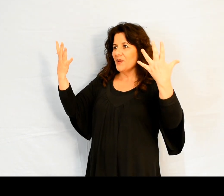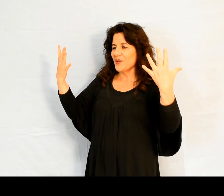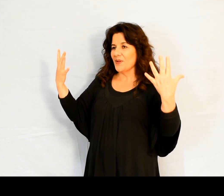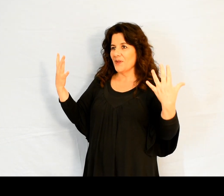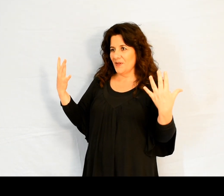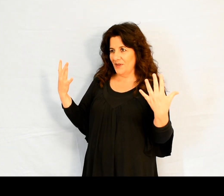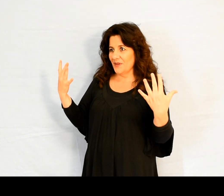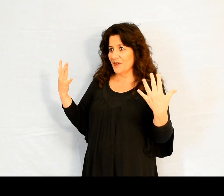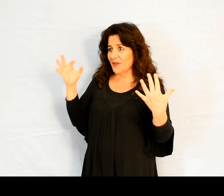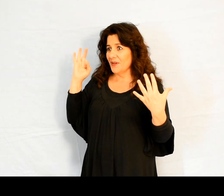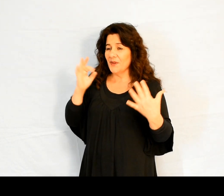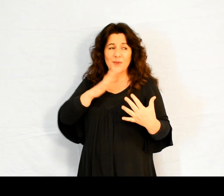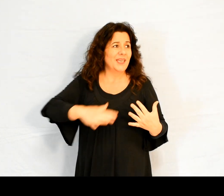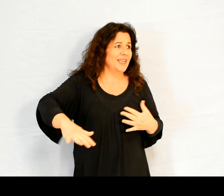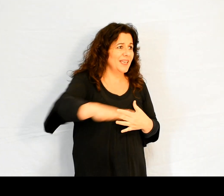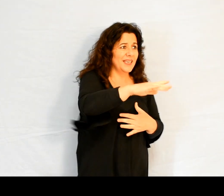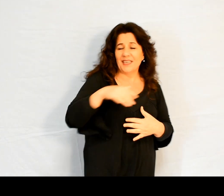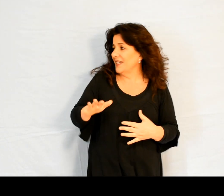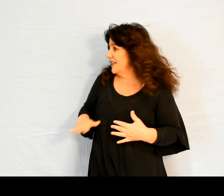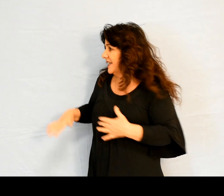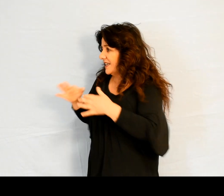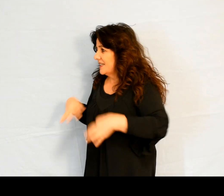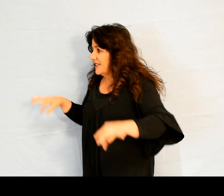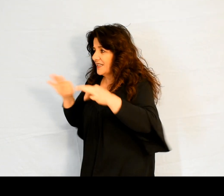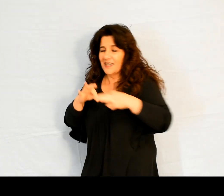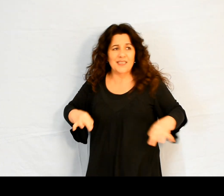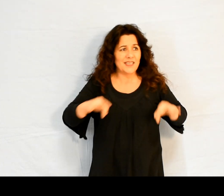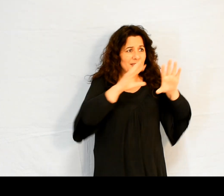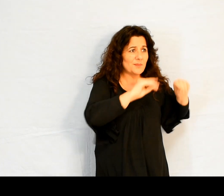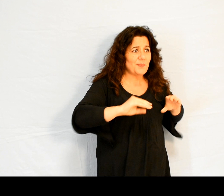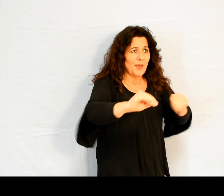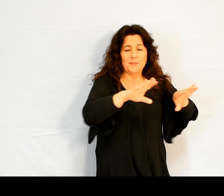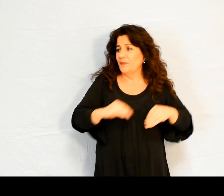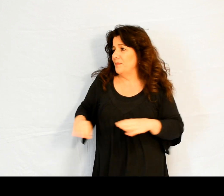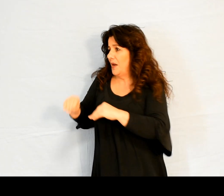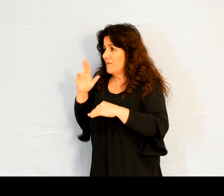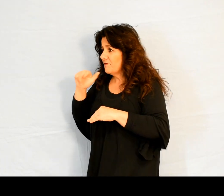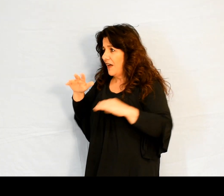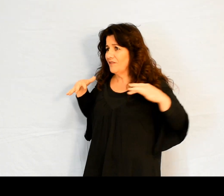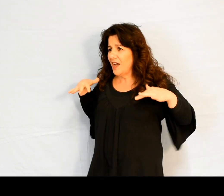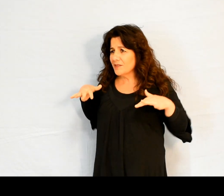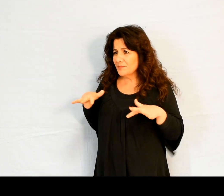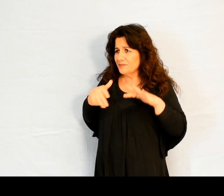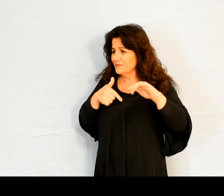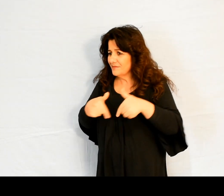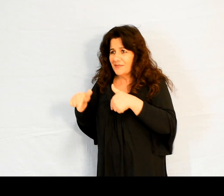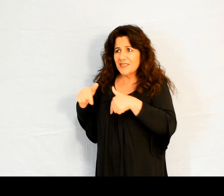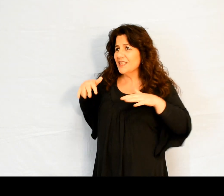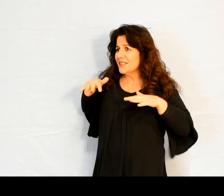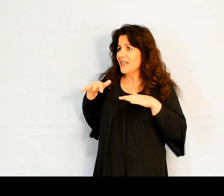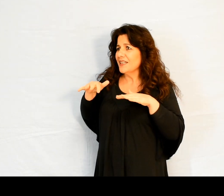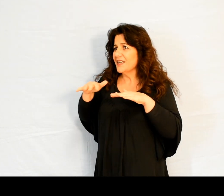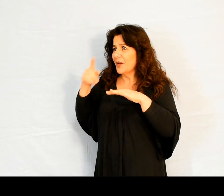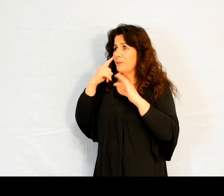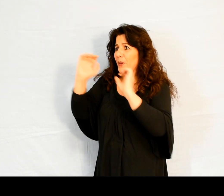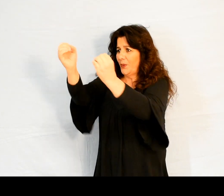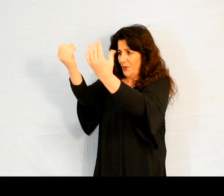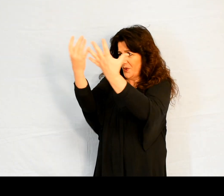Les nations marcheront vers ta lumière, et les rois vers la clarté de l'aurore.